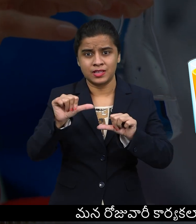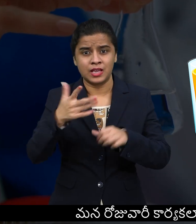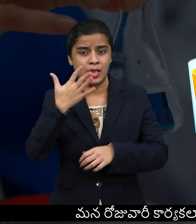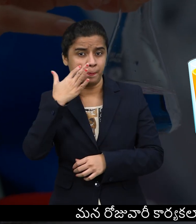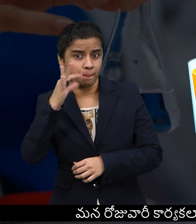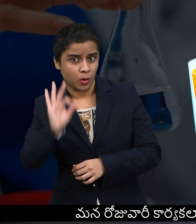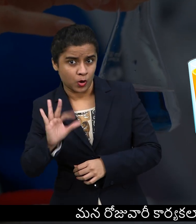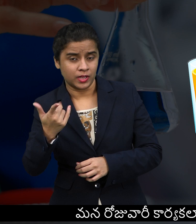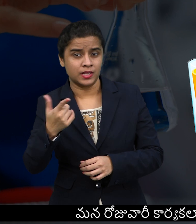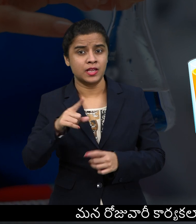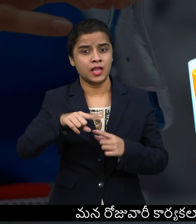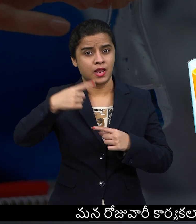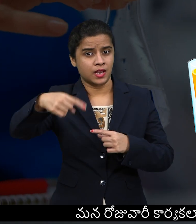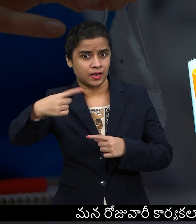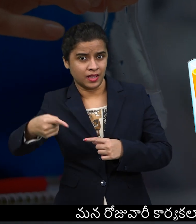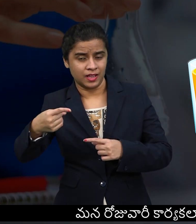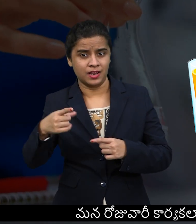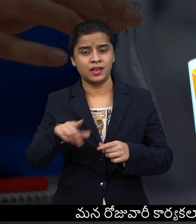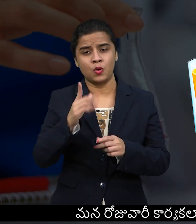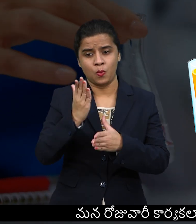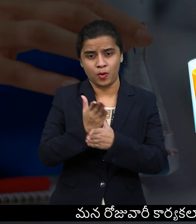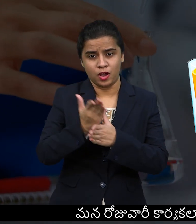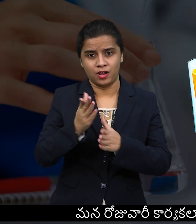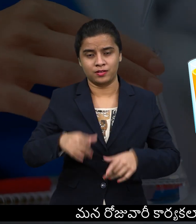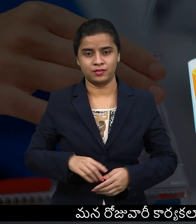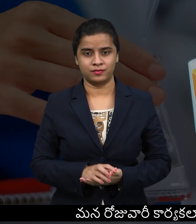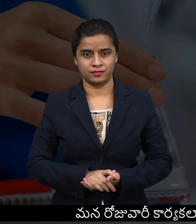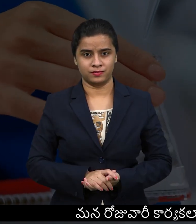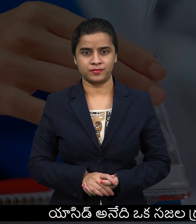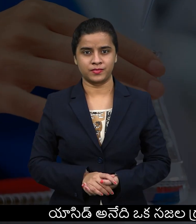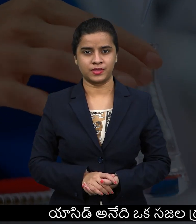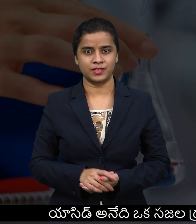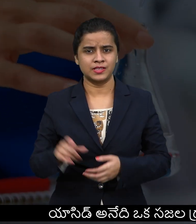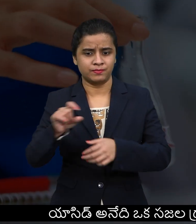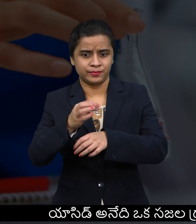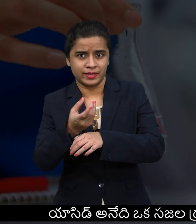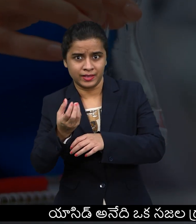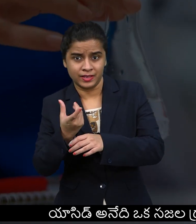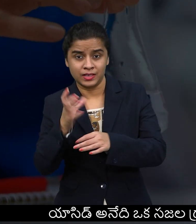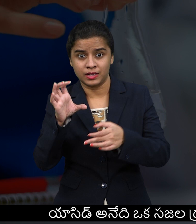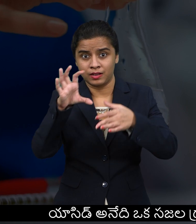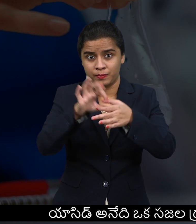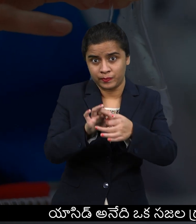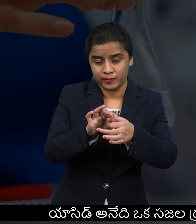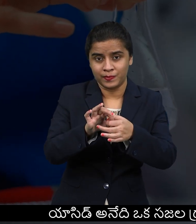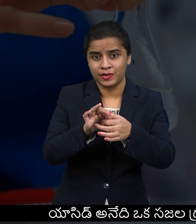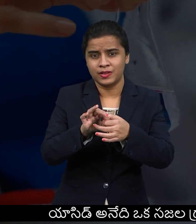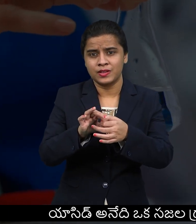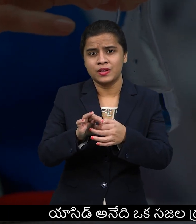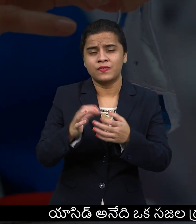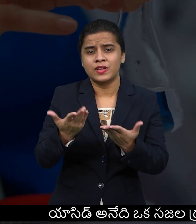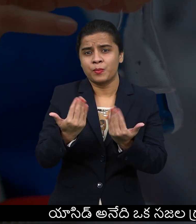రోజువారీ కార్యకలాపాలలో కీలక పాత్ర పోషిస్తుంది. యాసిడ్ అనేది ఒక సజల